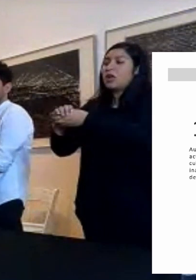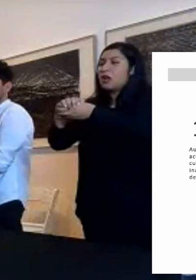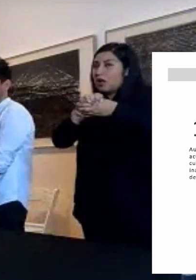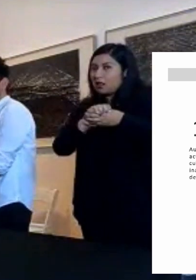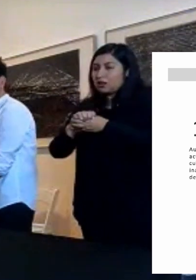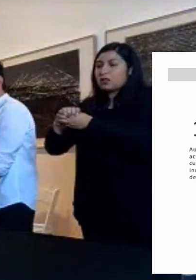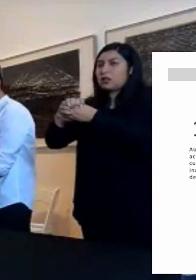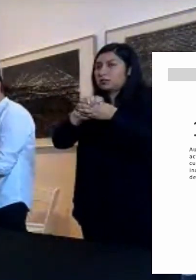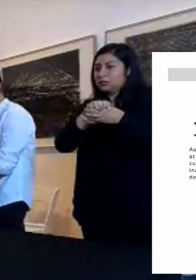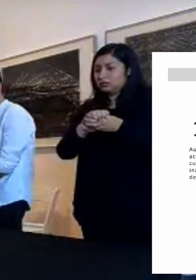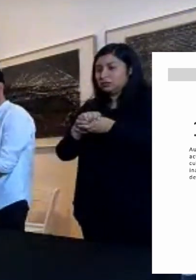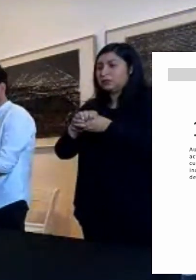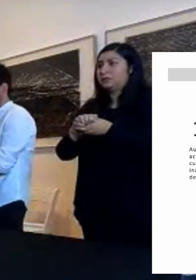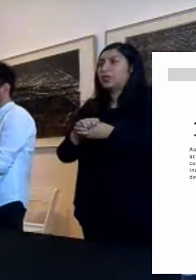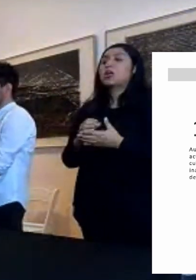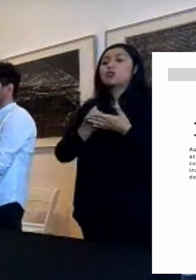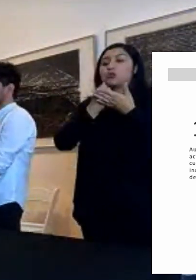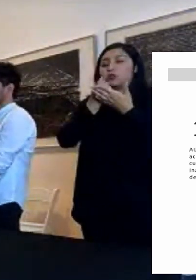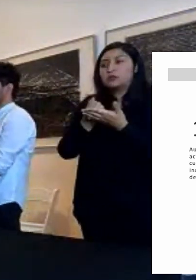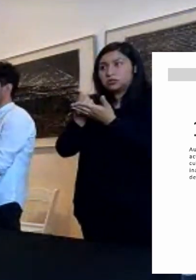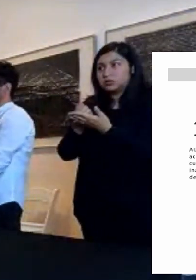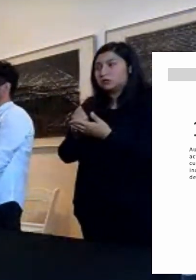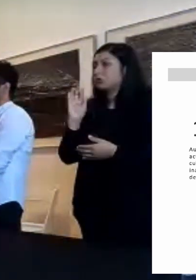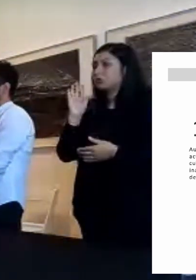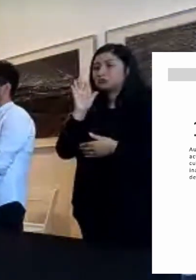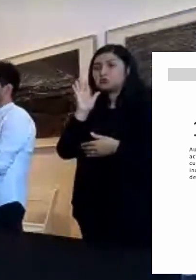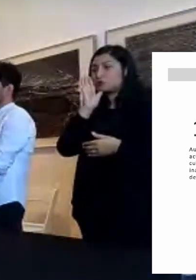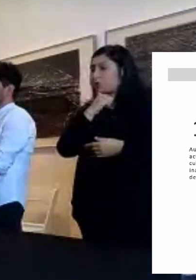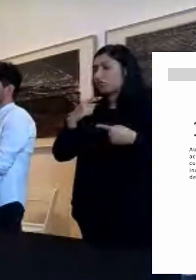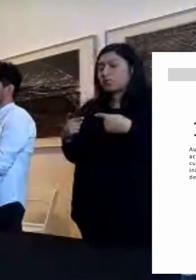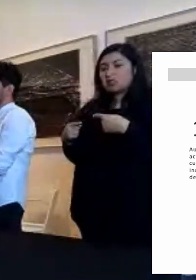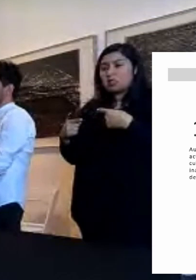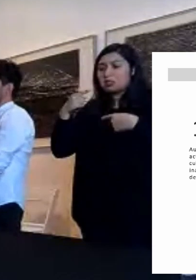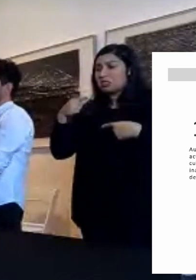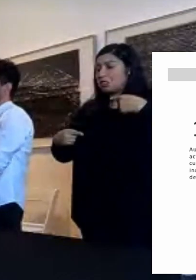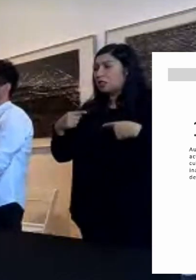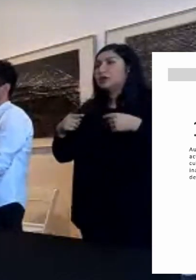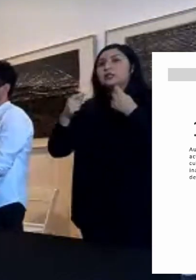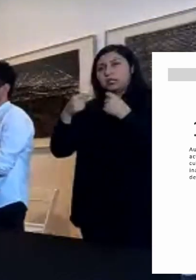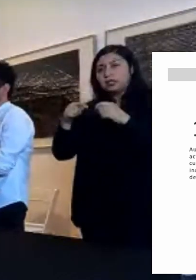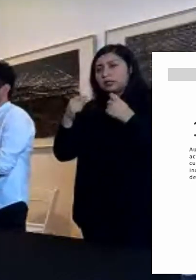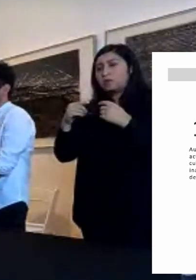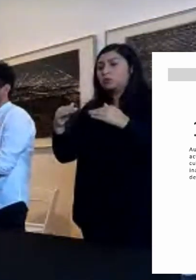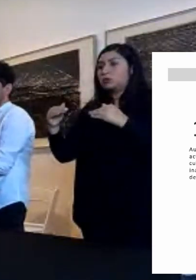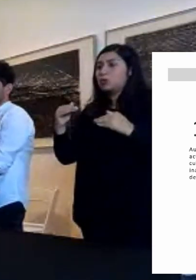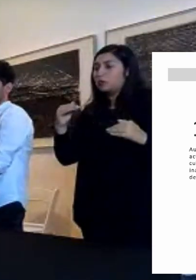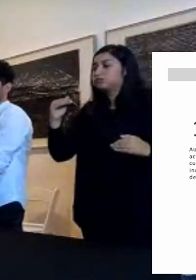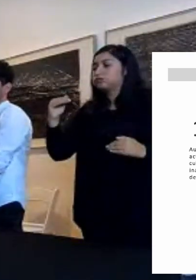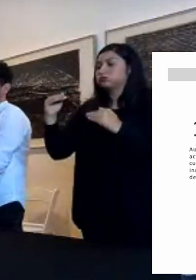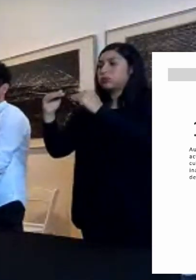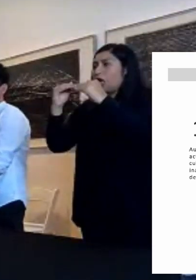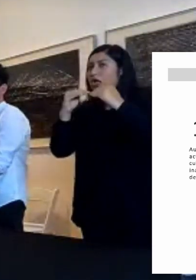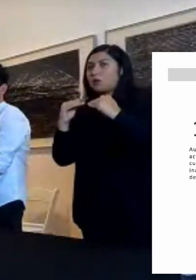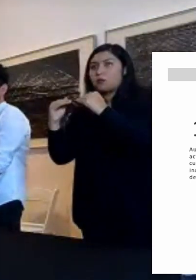una alianza colaborativa, que no es una alianza competitiva, donde hemos tratado de igualar, bueno, y ahí tenemos a la